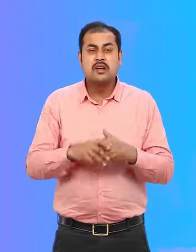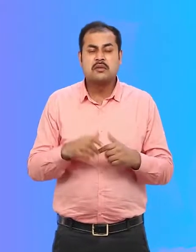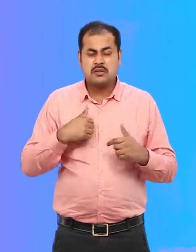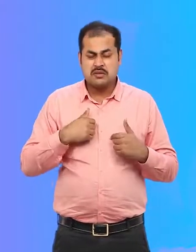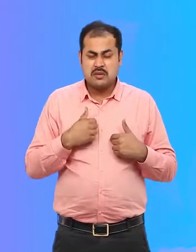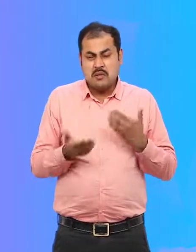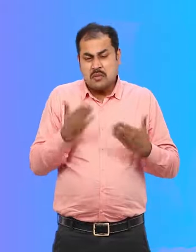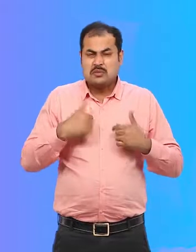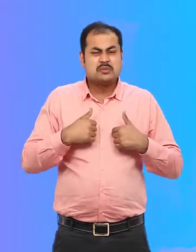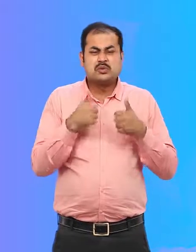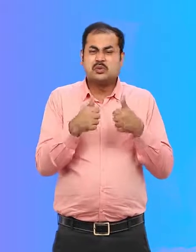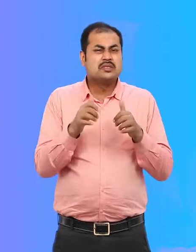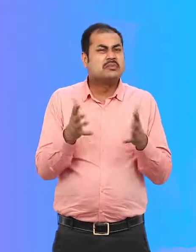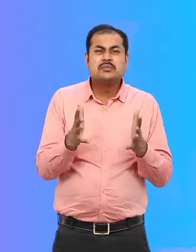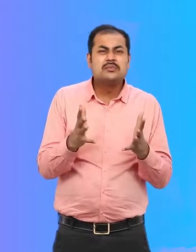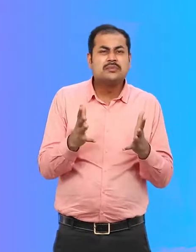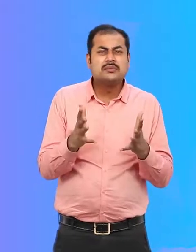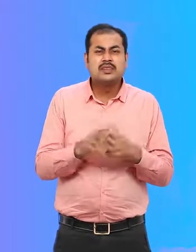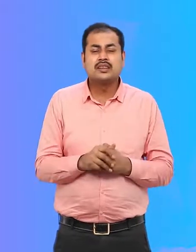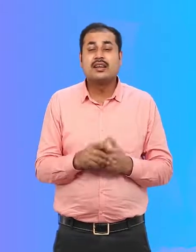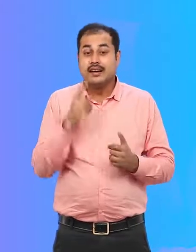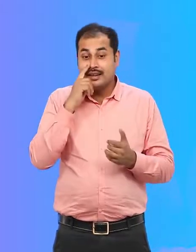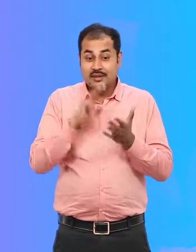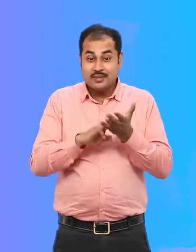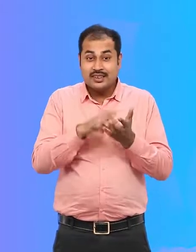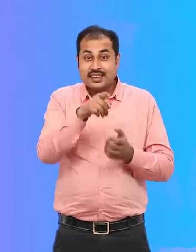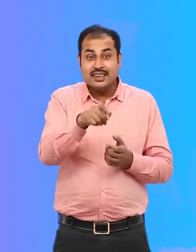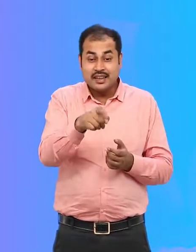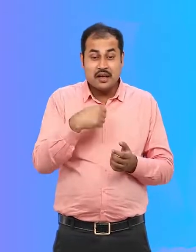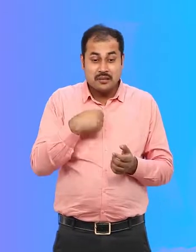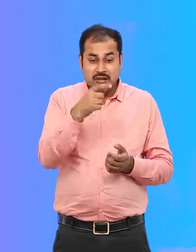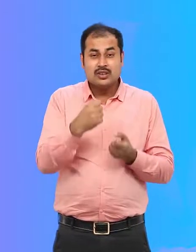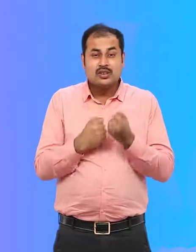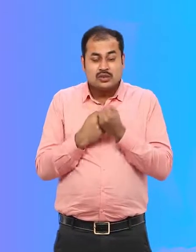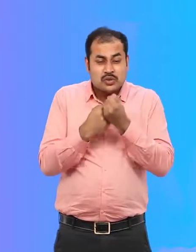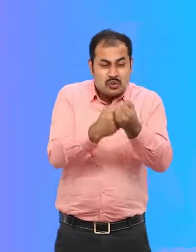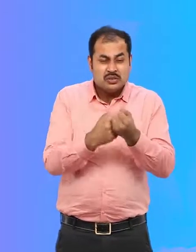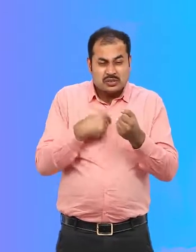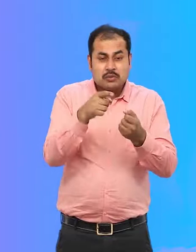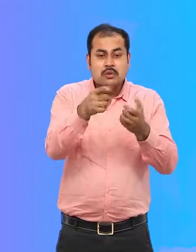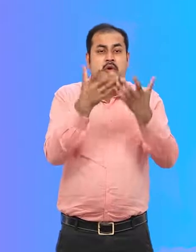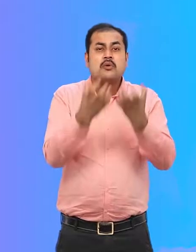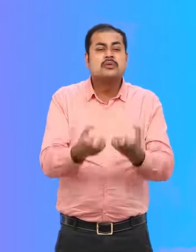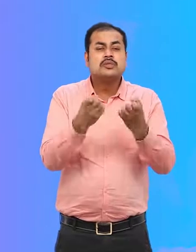यहां पर हो सकता है यह मेरे लिए अच्छी नहीं है क्या होगा अगर माया को अब मेरी जरूरत ना पड़े